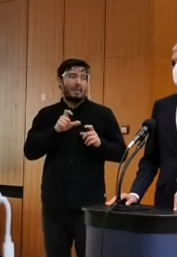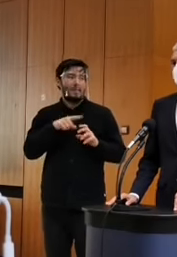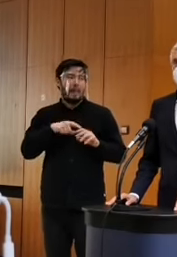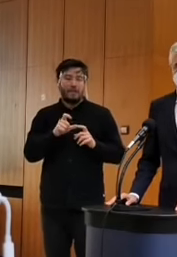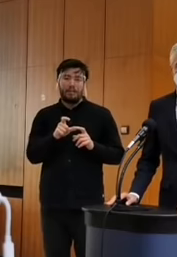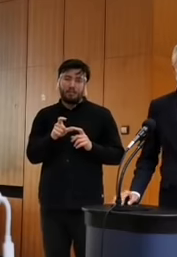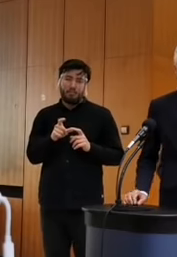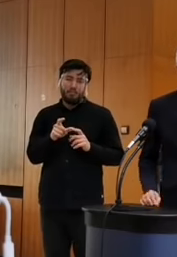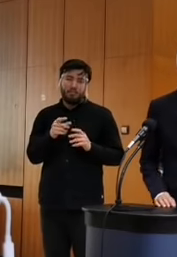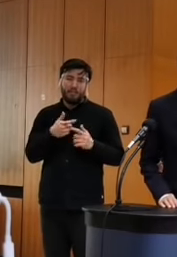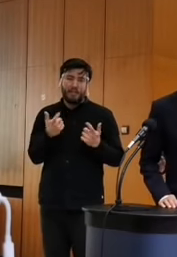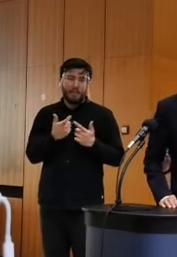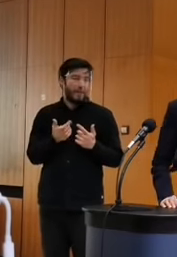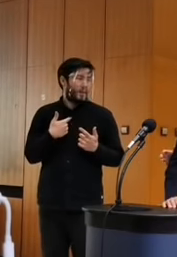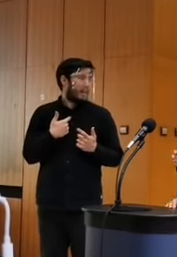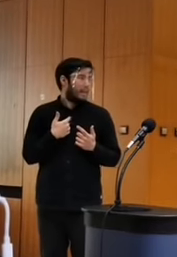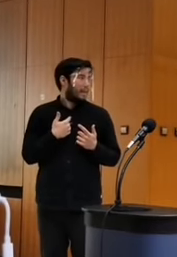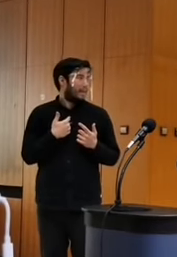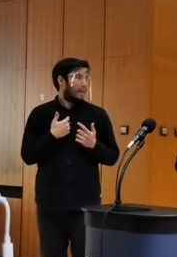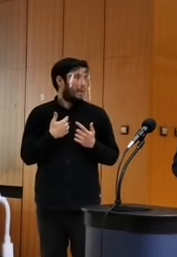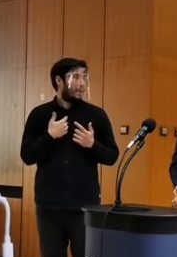ja nevítam.